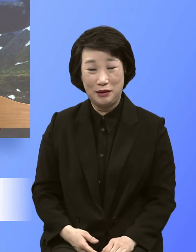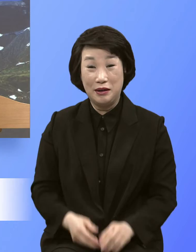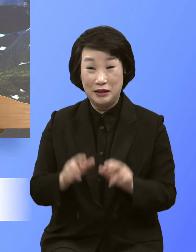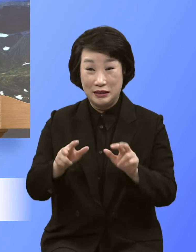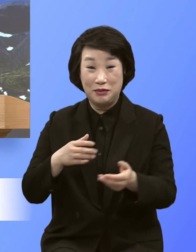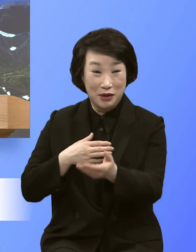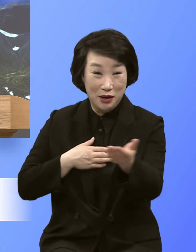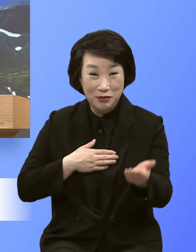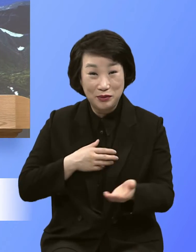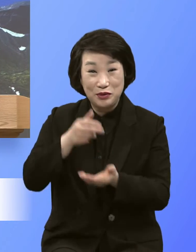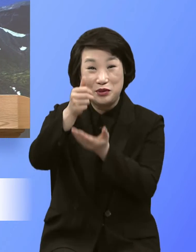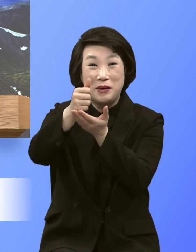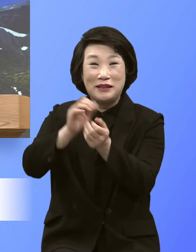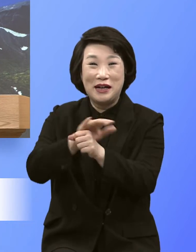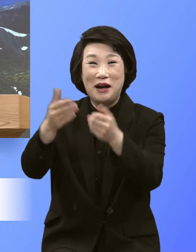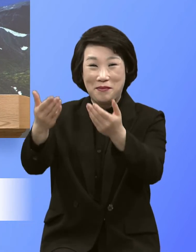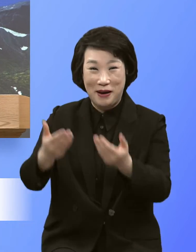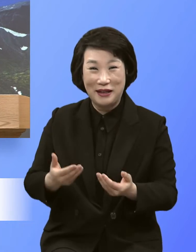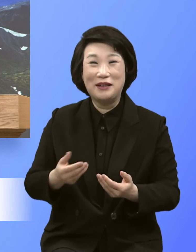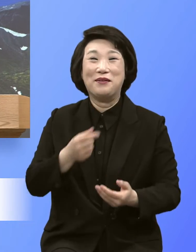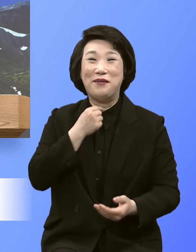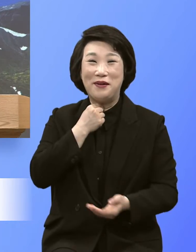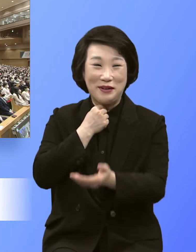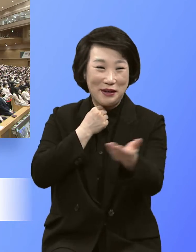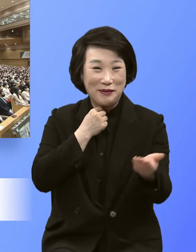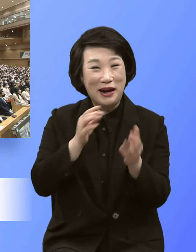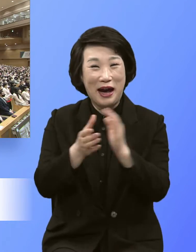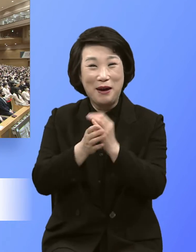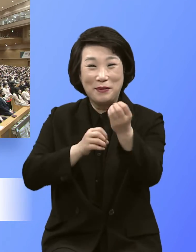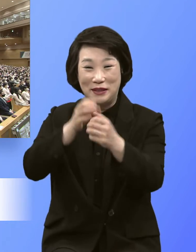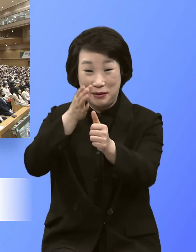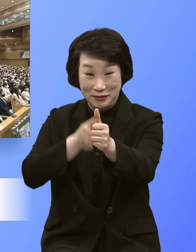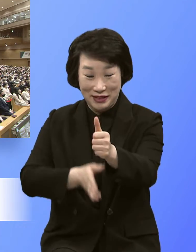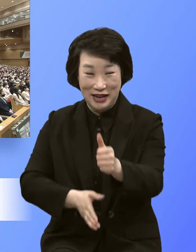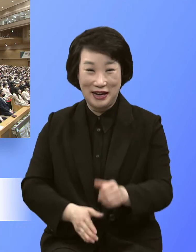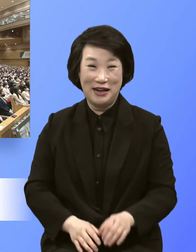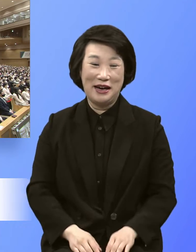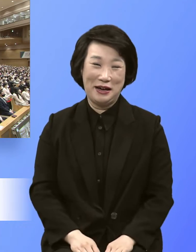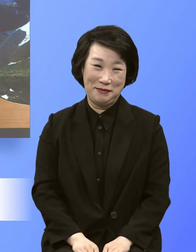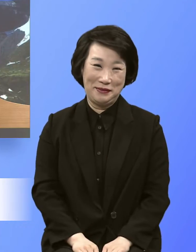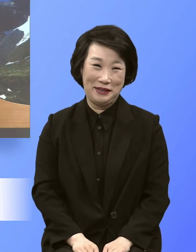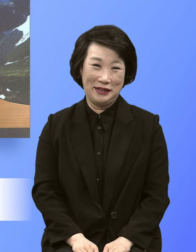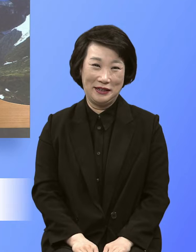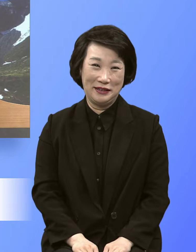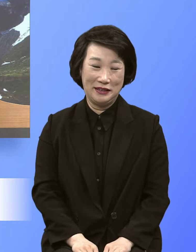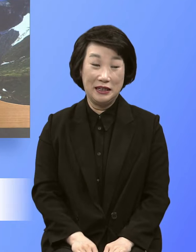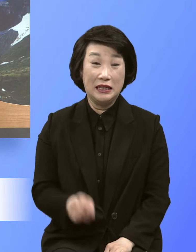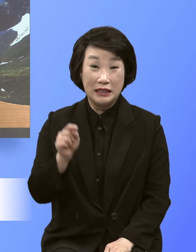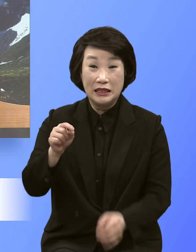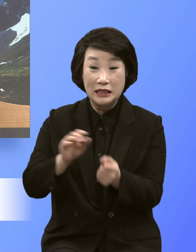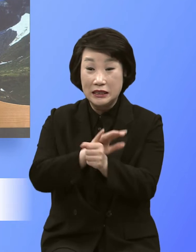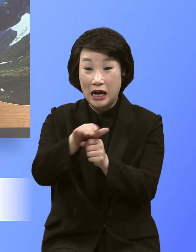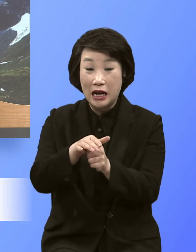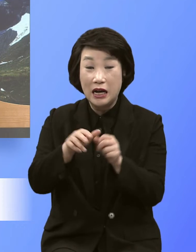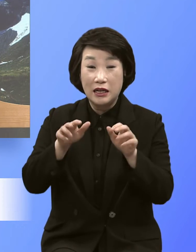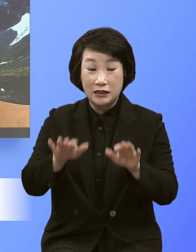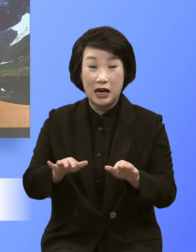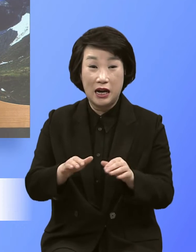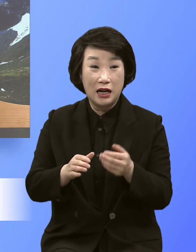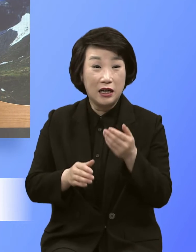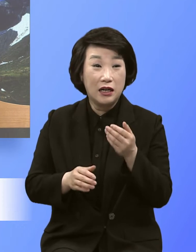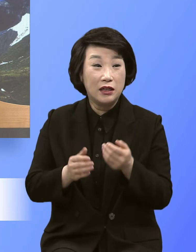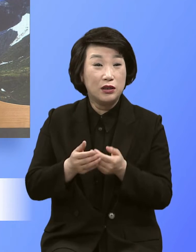지금 이 사랑 받아들이기를 원하시면 아멘 합시다. 근데 이런 사랑을